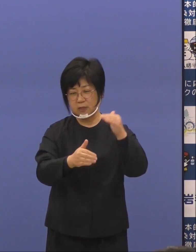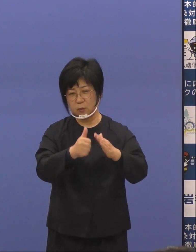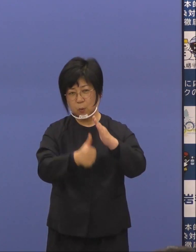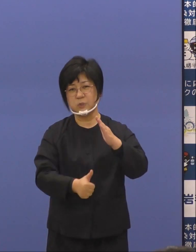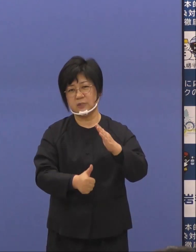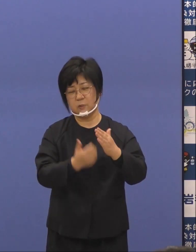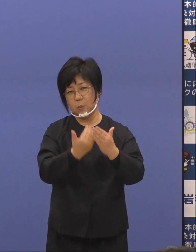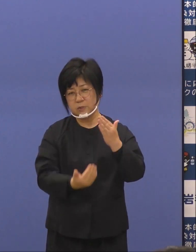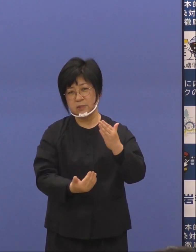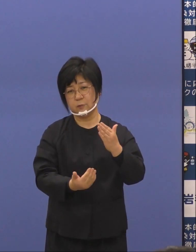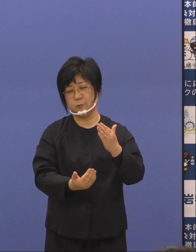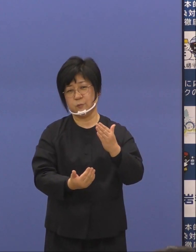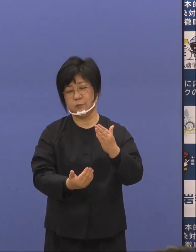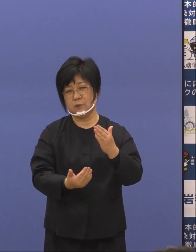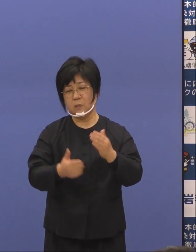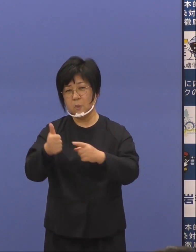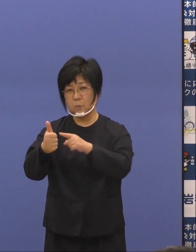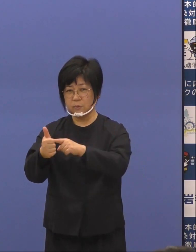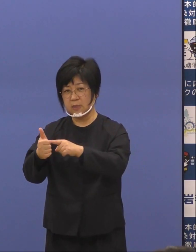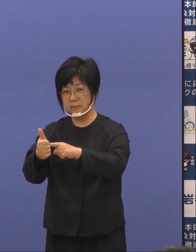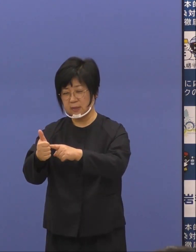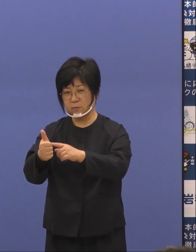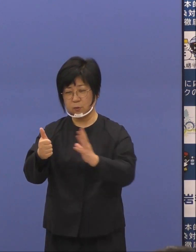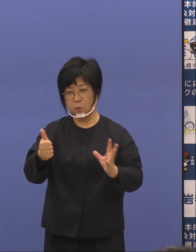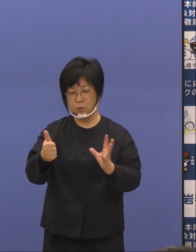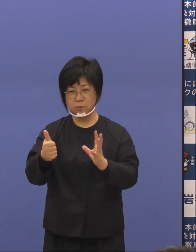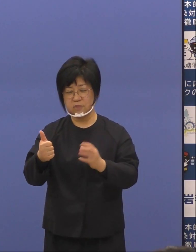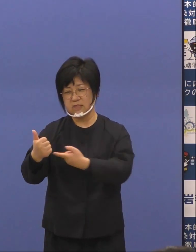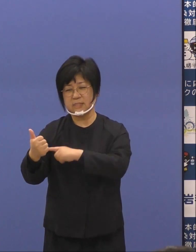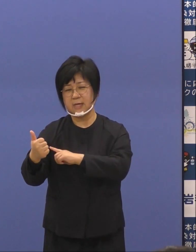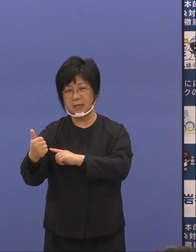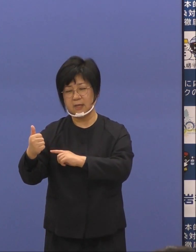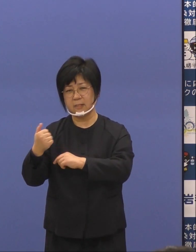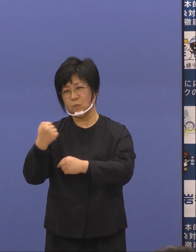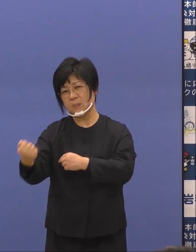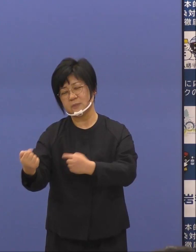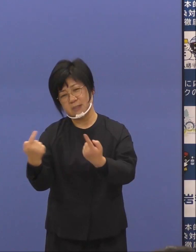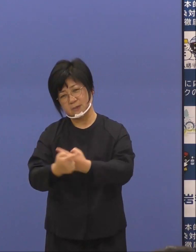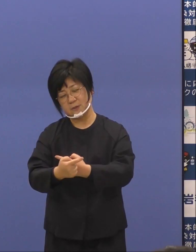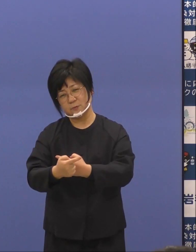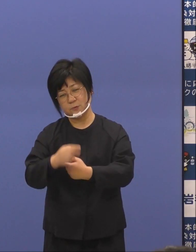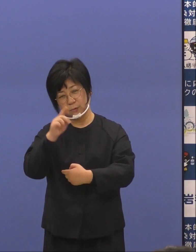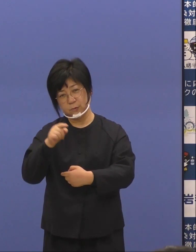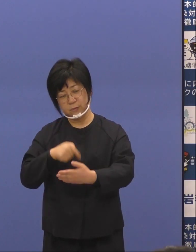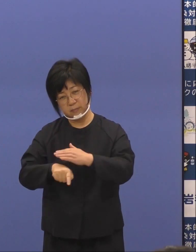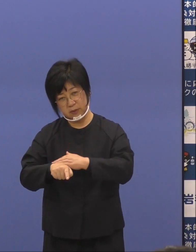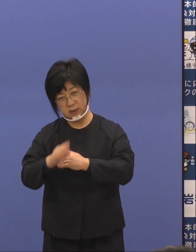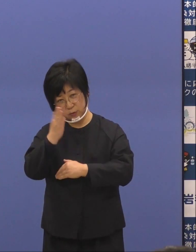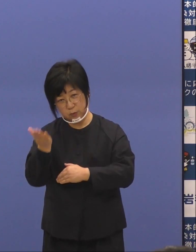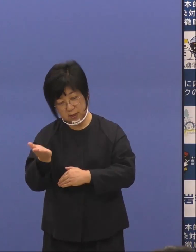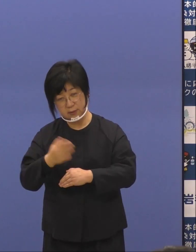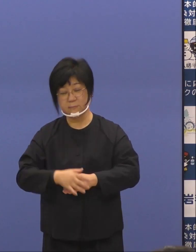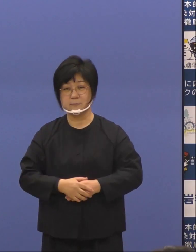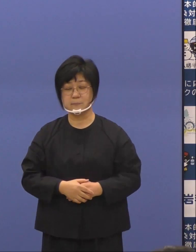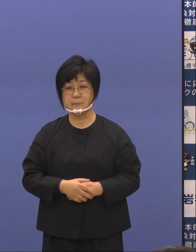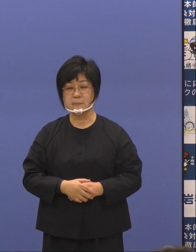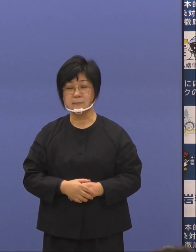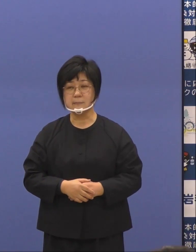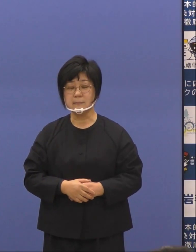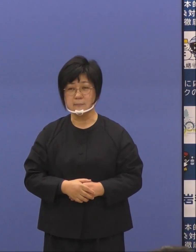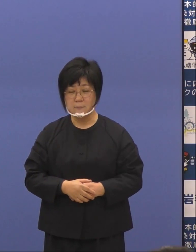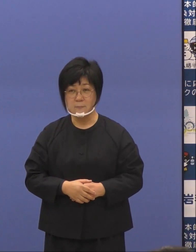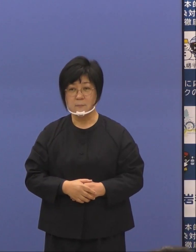さっきも言ったんですけれども、自民党の組織力とか、伝統的なこ